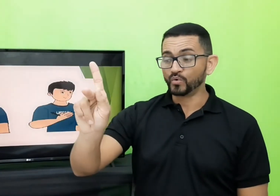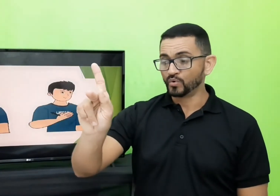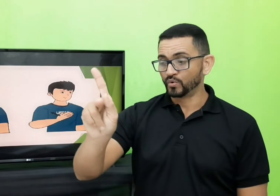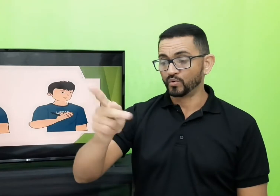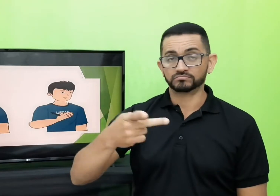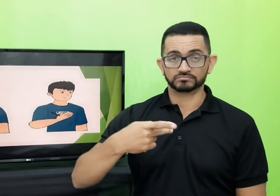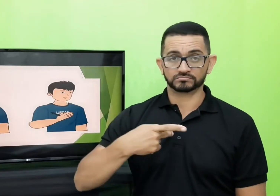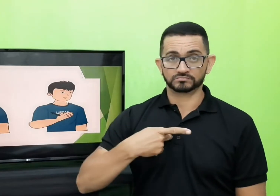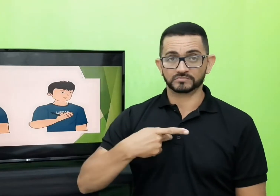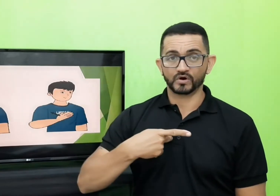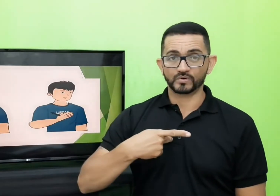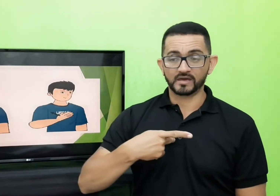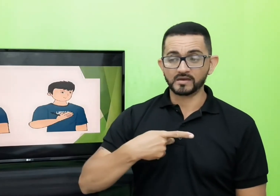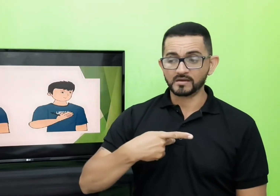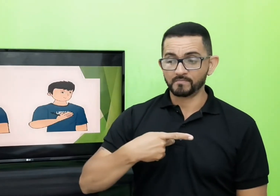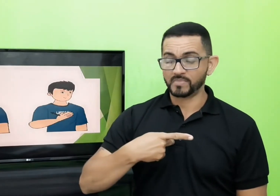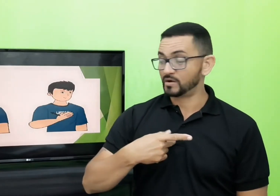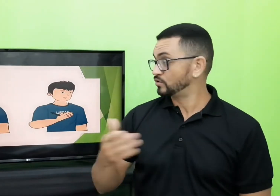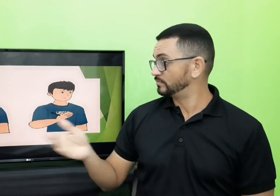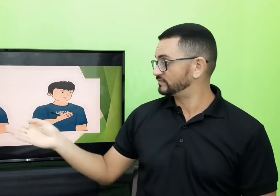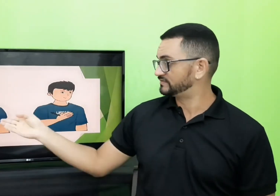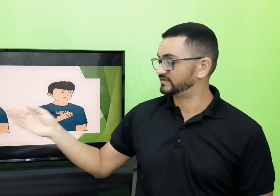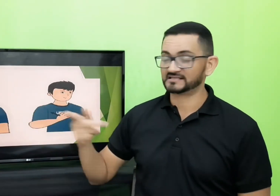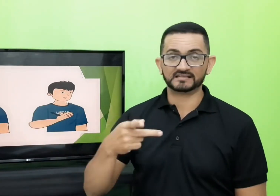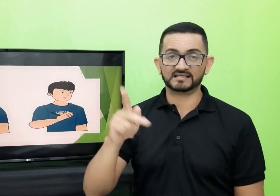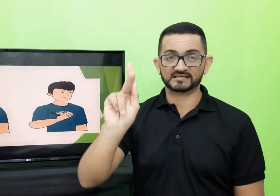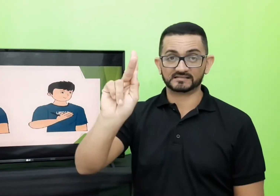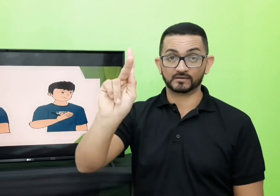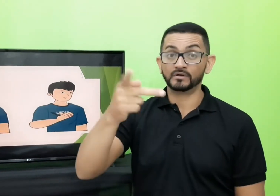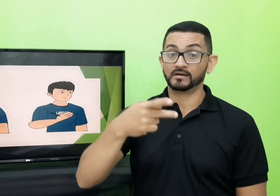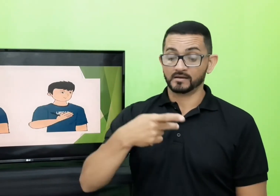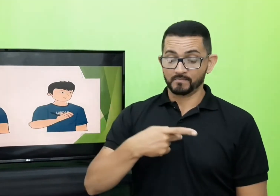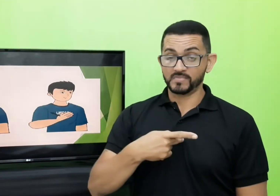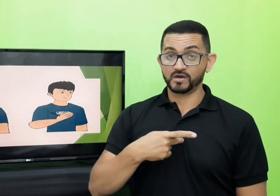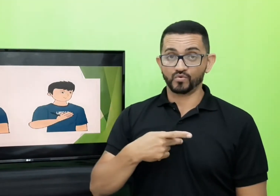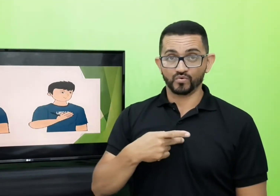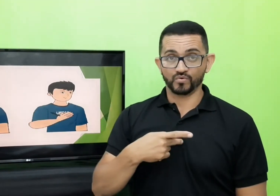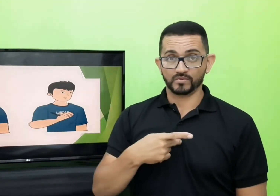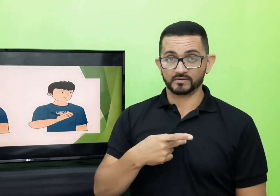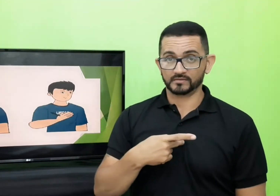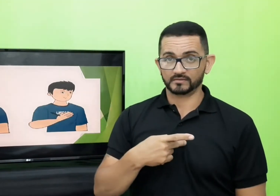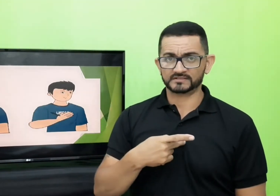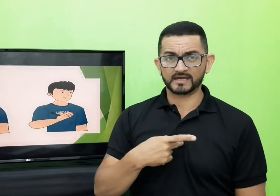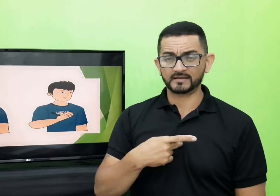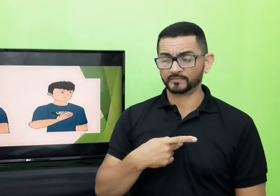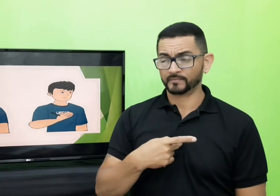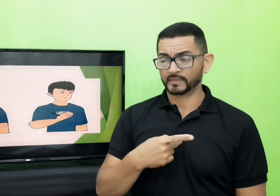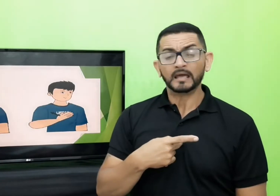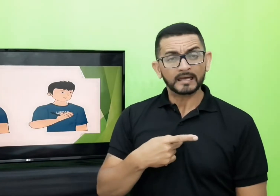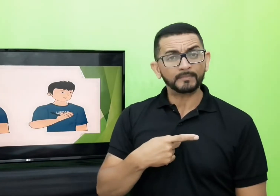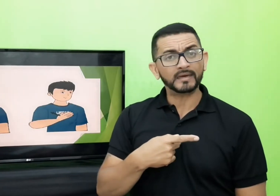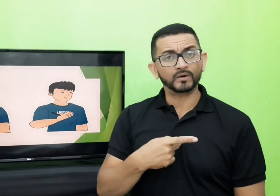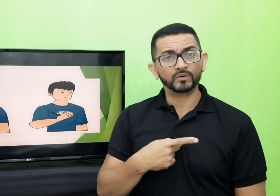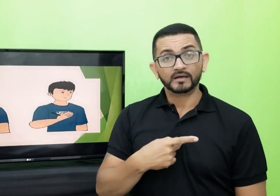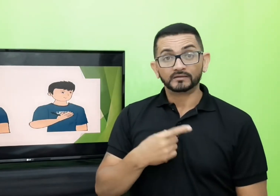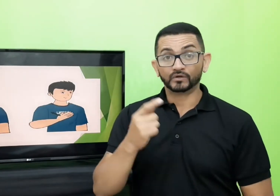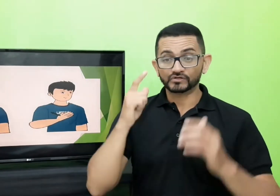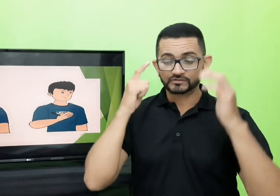Meu, ok? Meu, como você vê na sinalização, meu, certo? É meu. Então nós